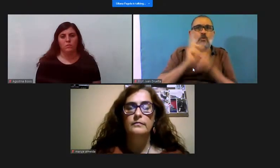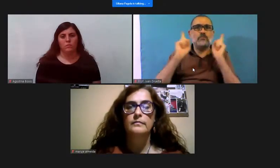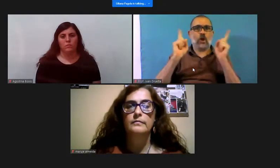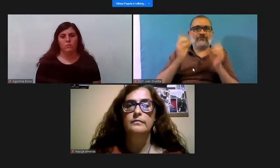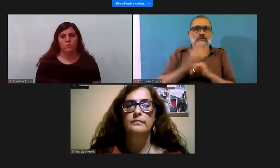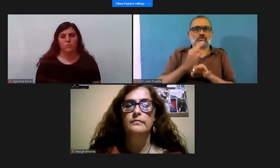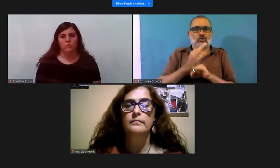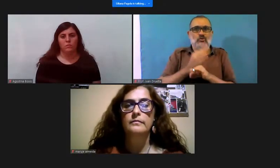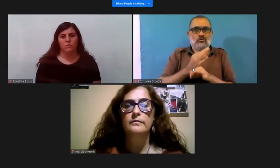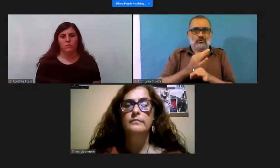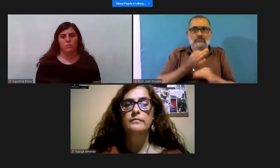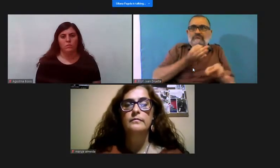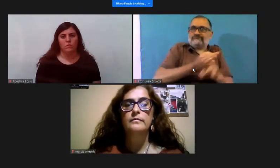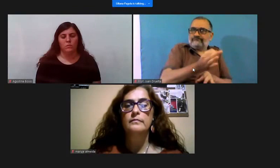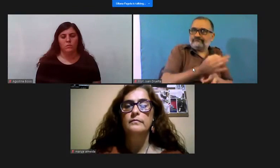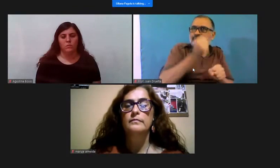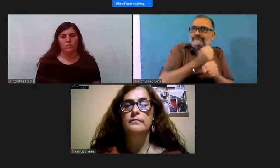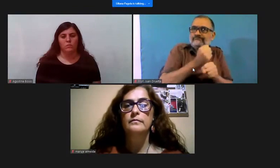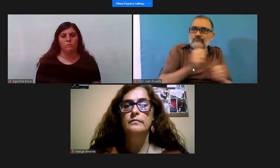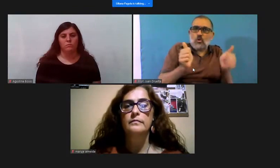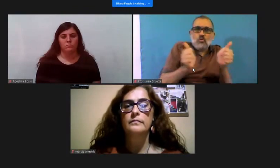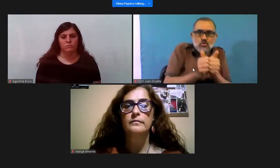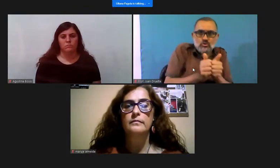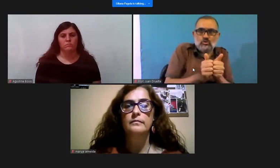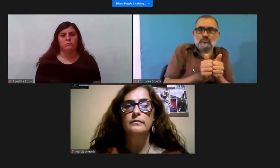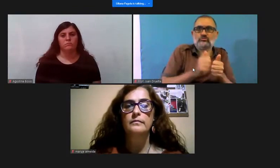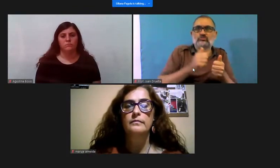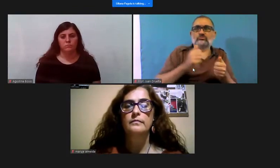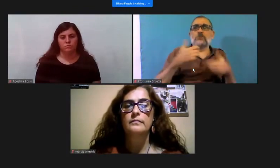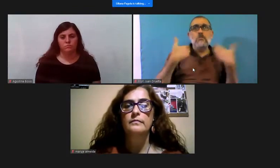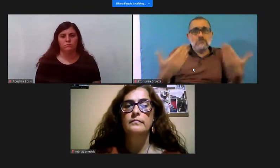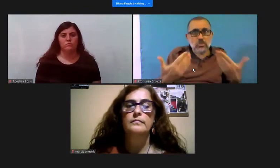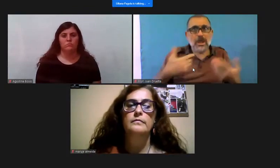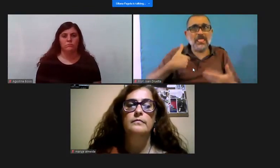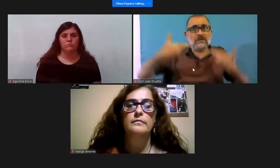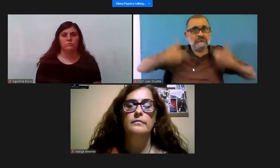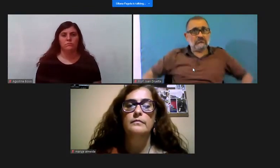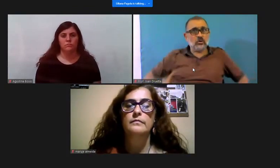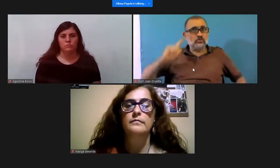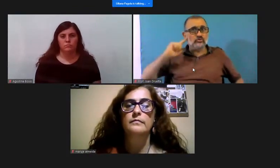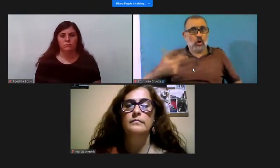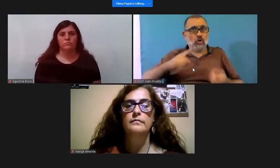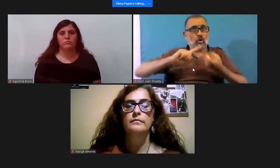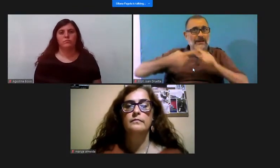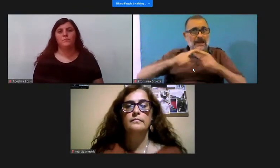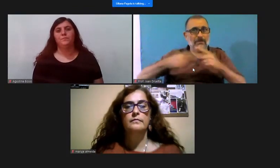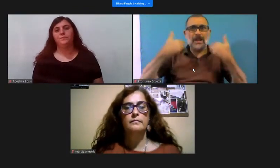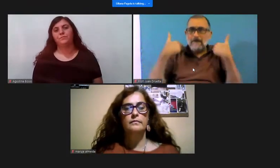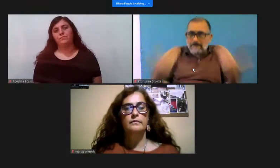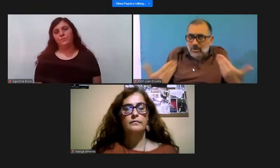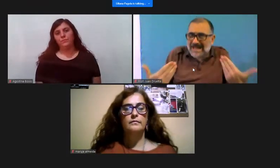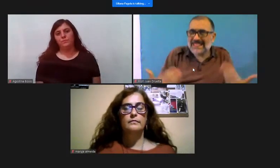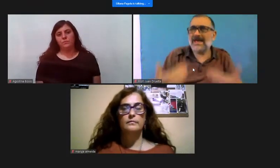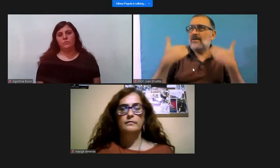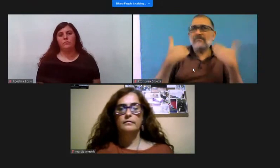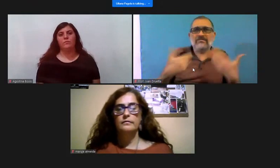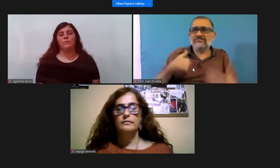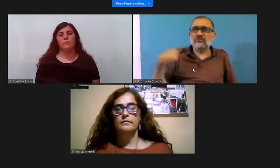que también se pueden incorporar a trabajos conjuntamente con docentes, a un trabajo